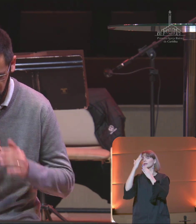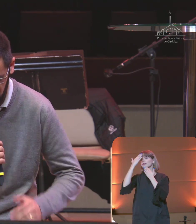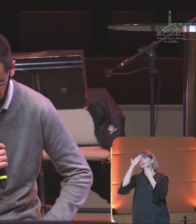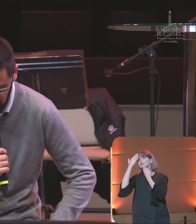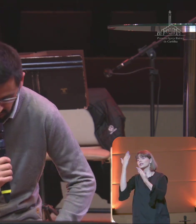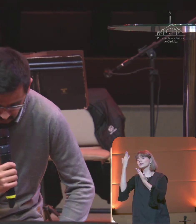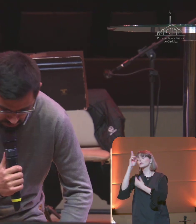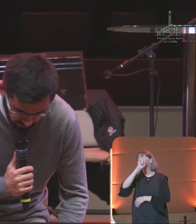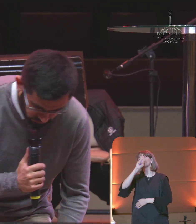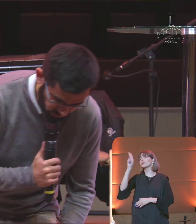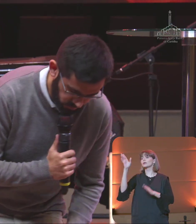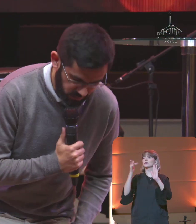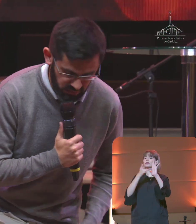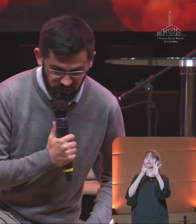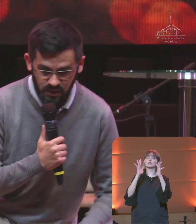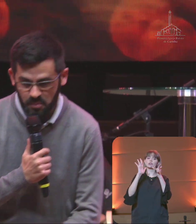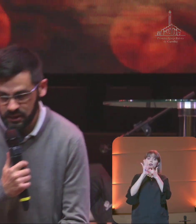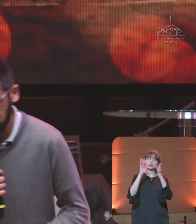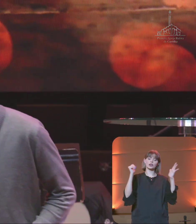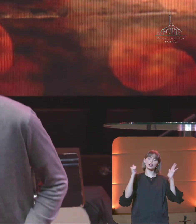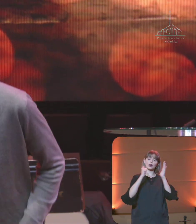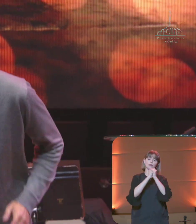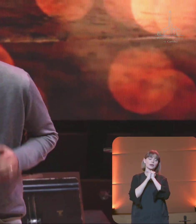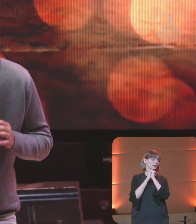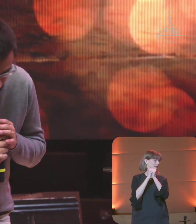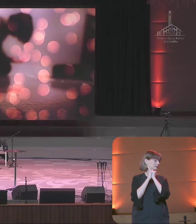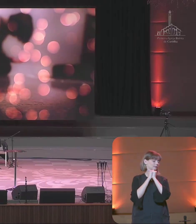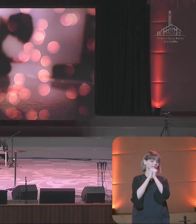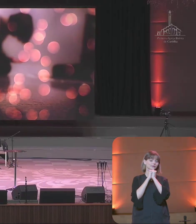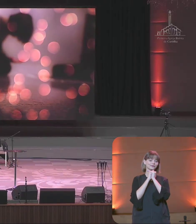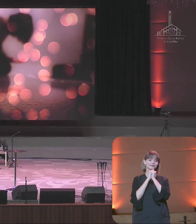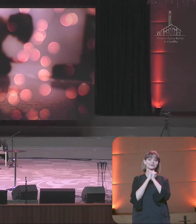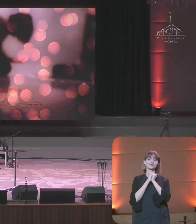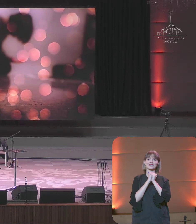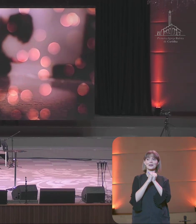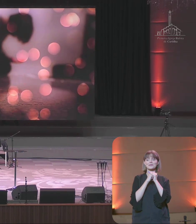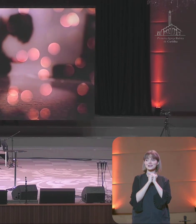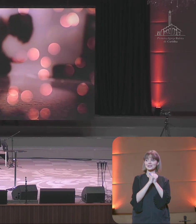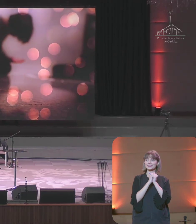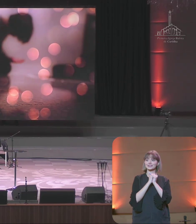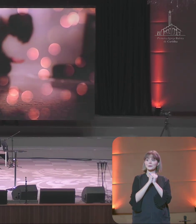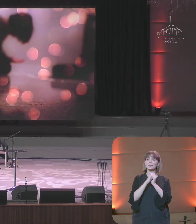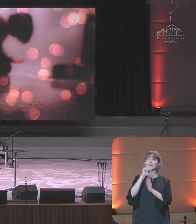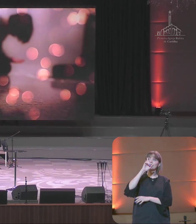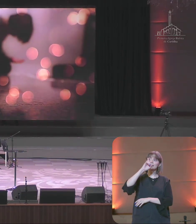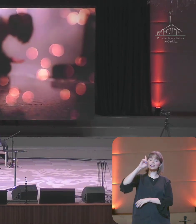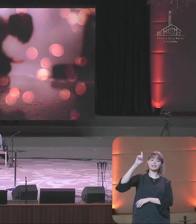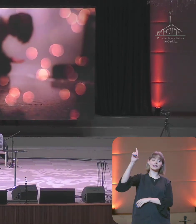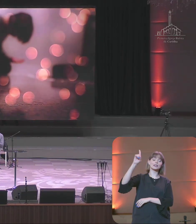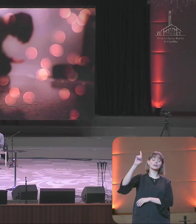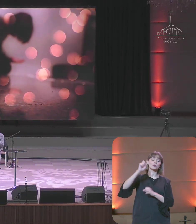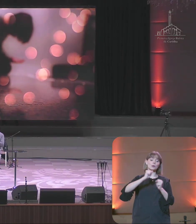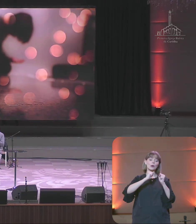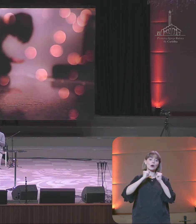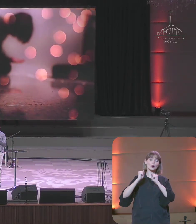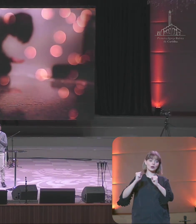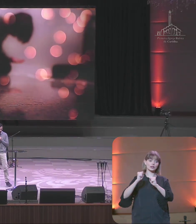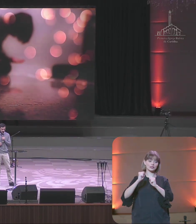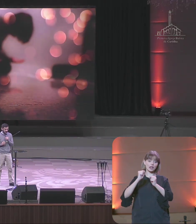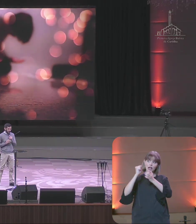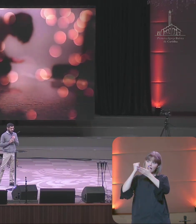Jesus. Amém e amém. Amém, queridos. Que Deus possa realmente nessa noite ministrar